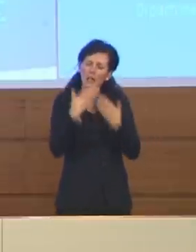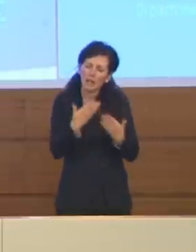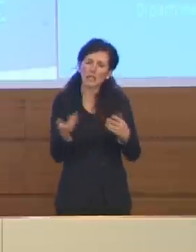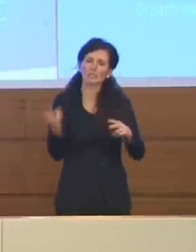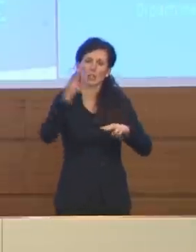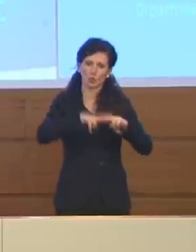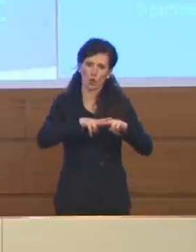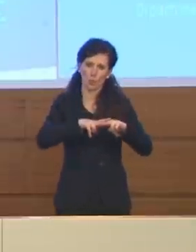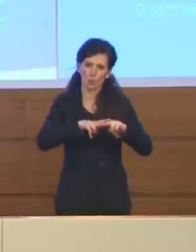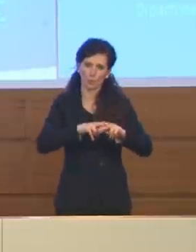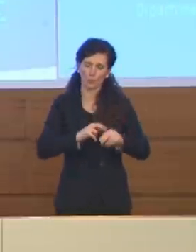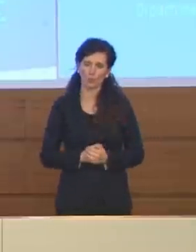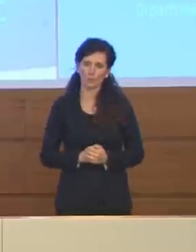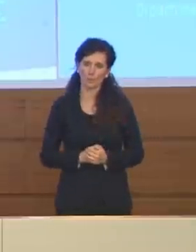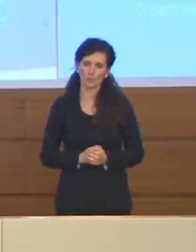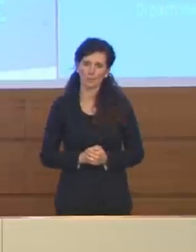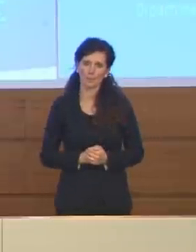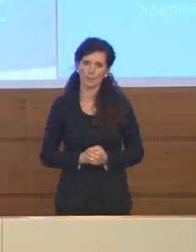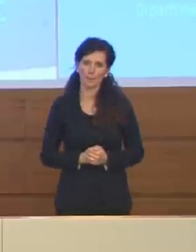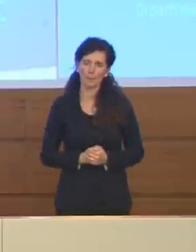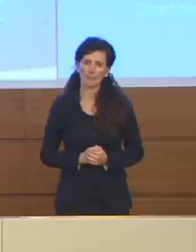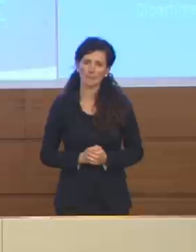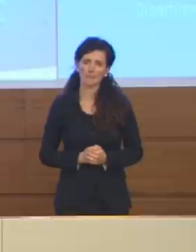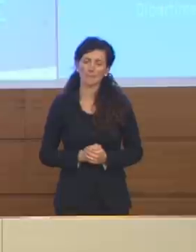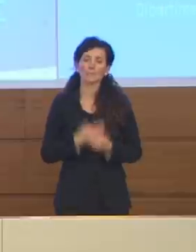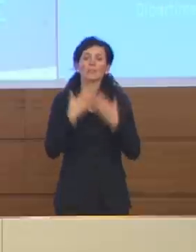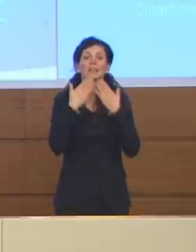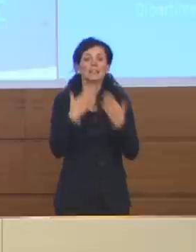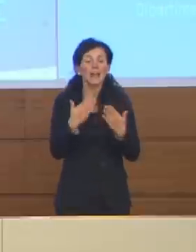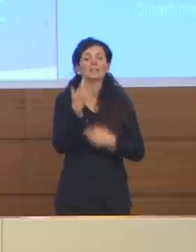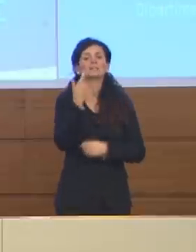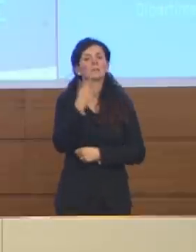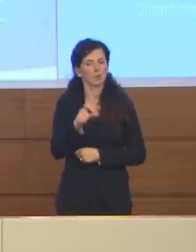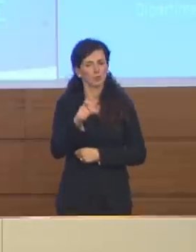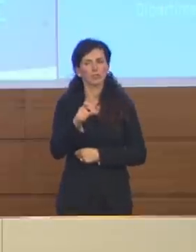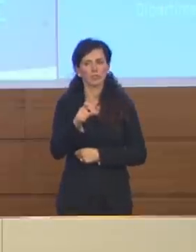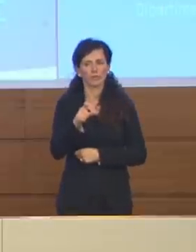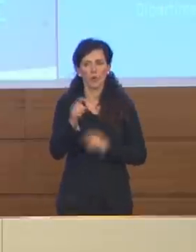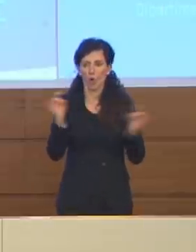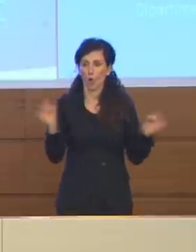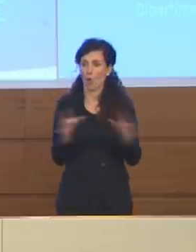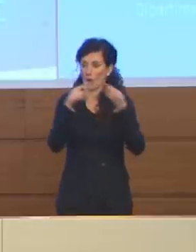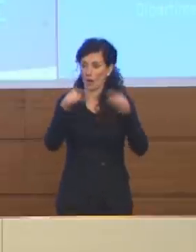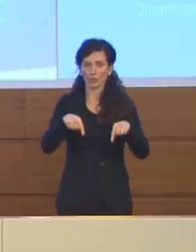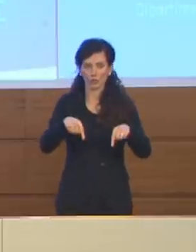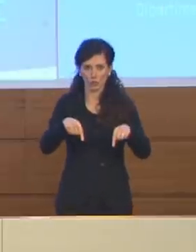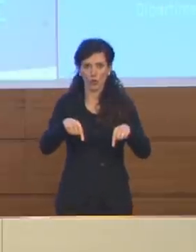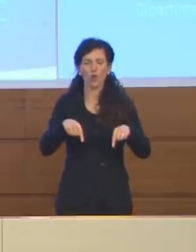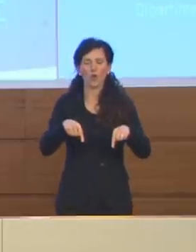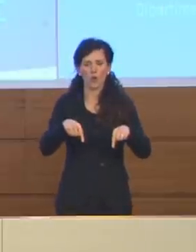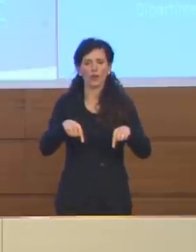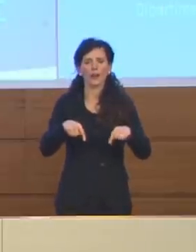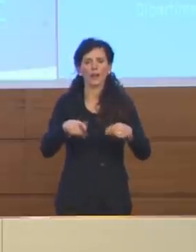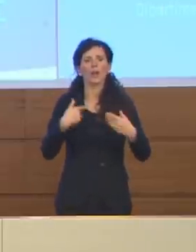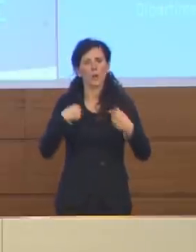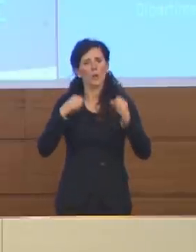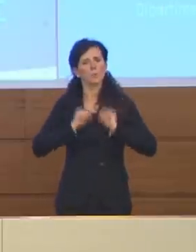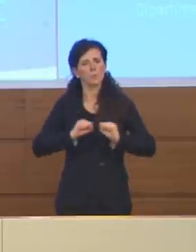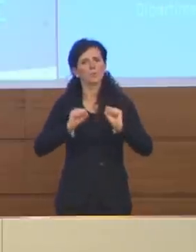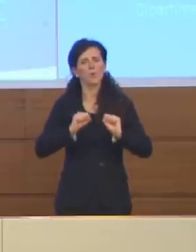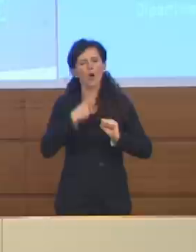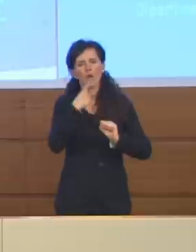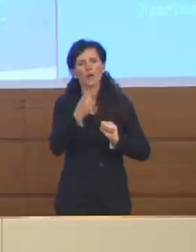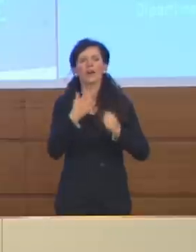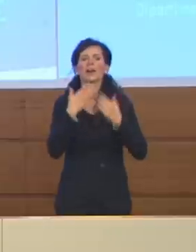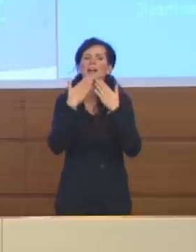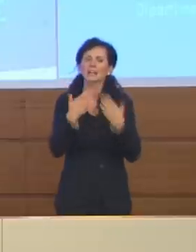ordini di ragioni la prima perché questa è l'occasione per ringraziare quanto è stato